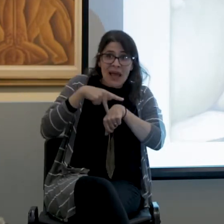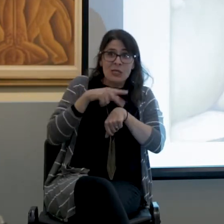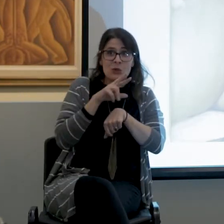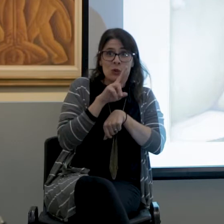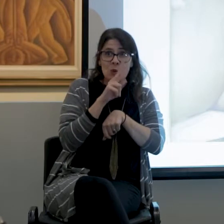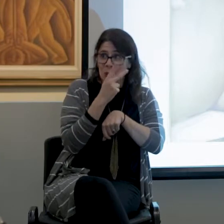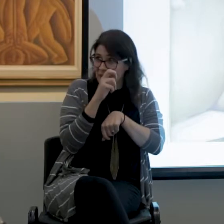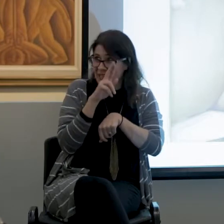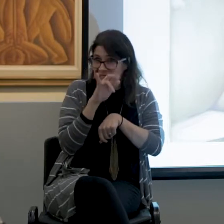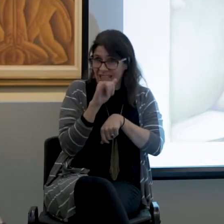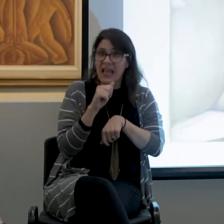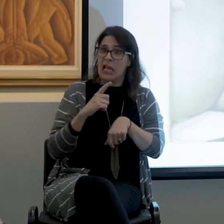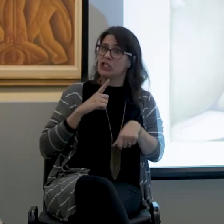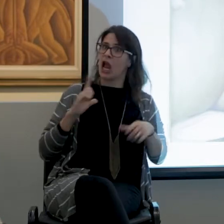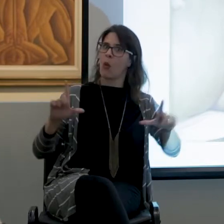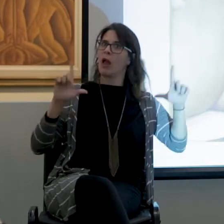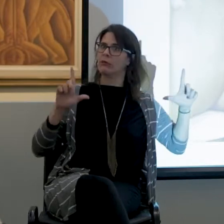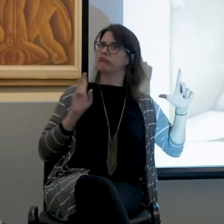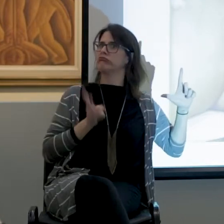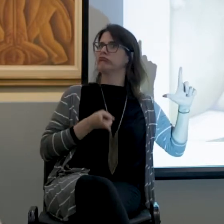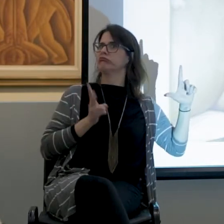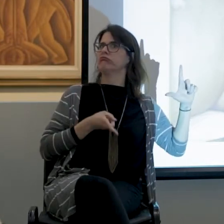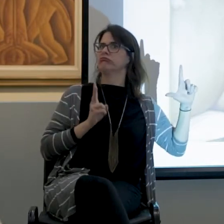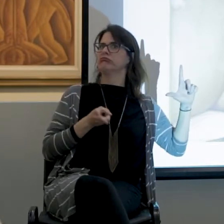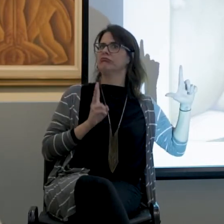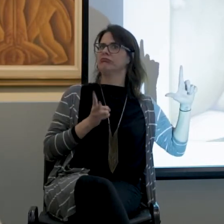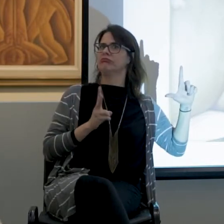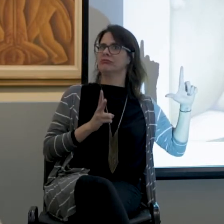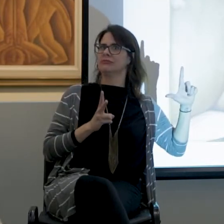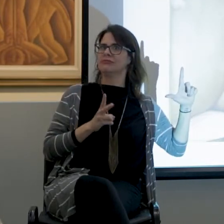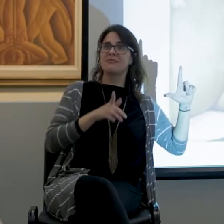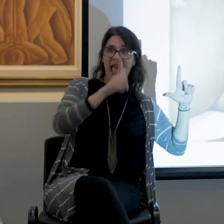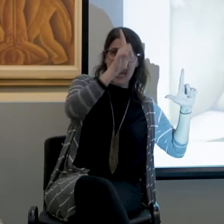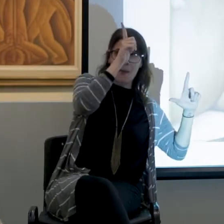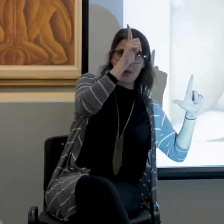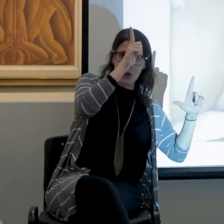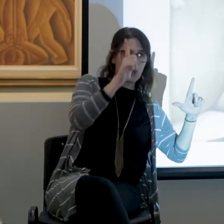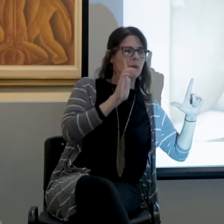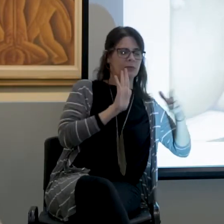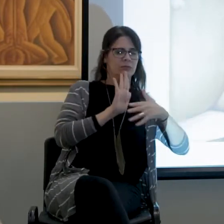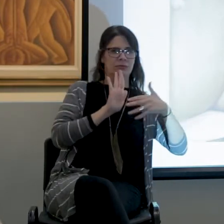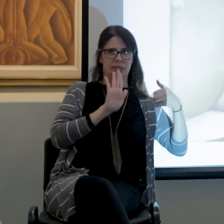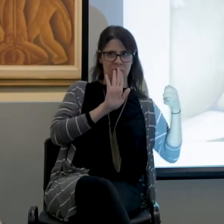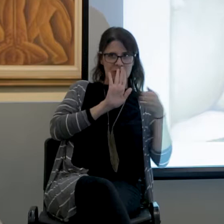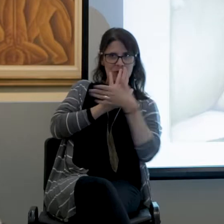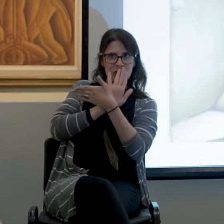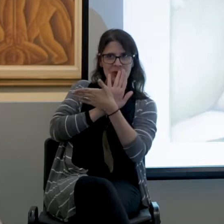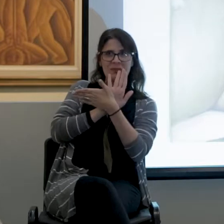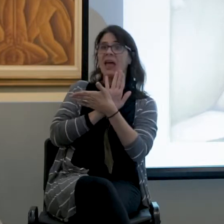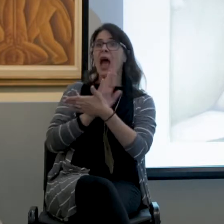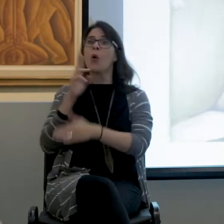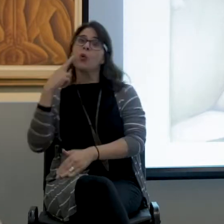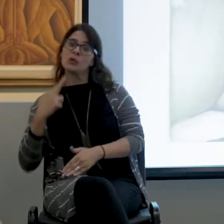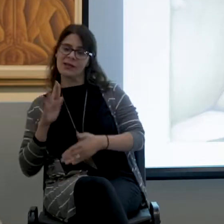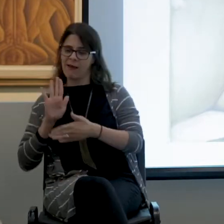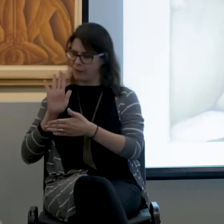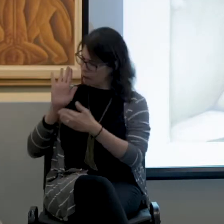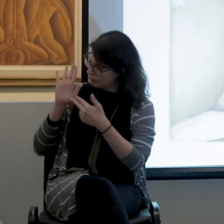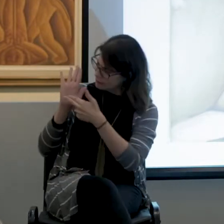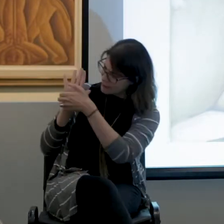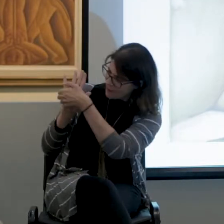lá. Os alemães foram toscos, não sacaram. Os russos, que não são besta, abriram a portinha e descobriram o